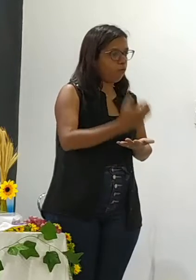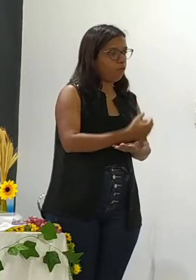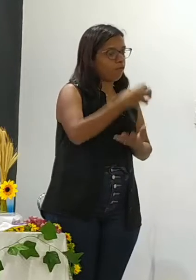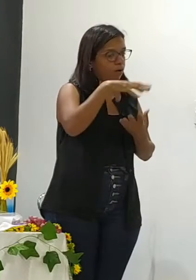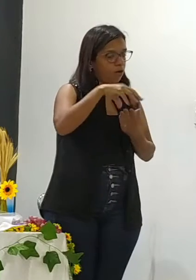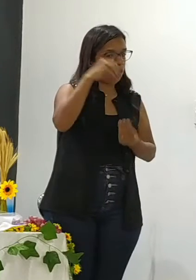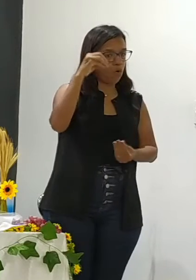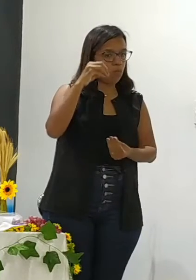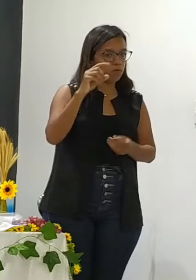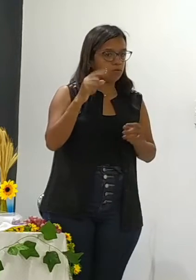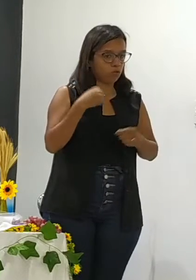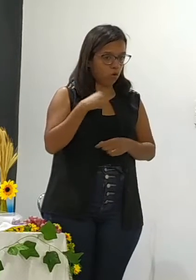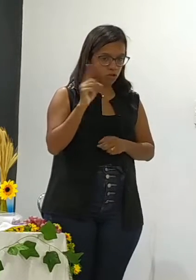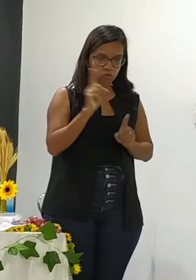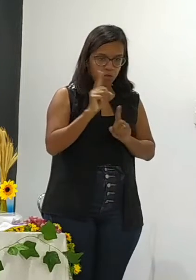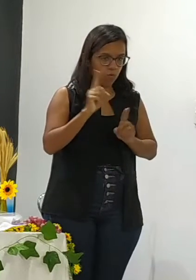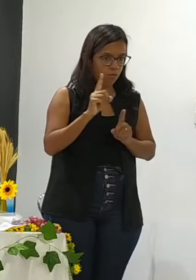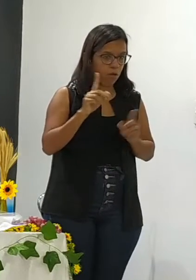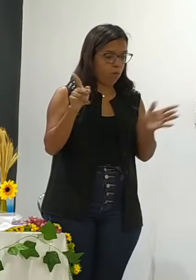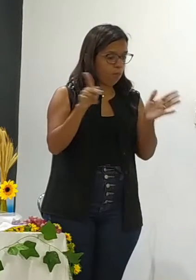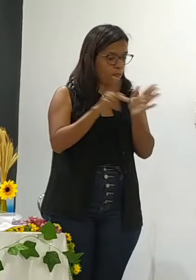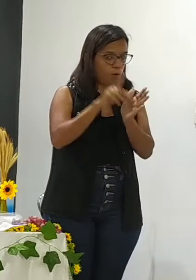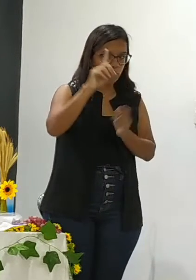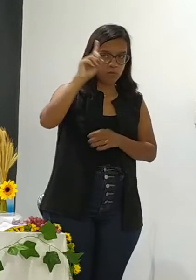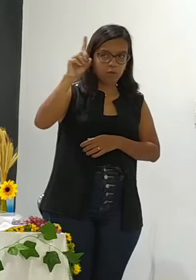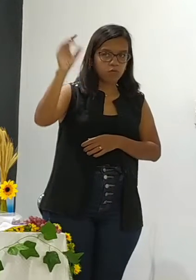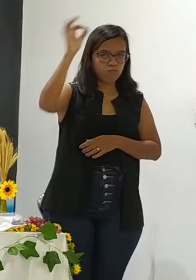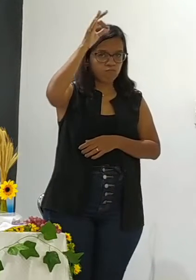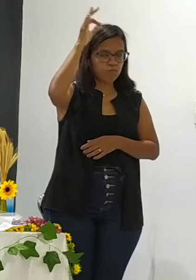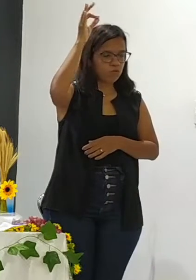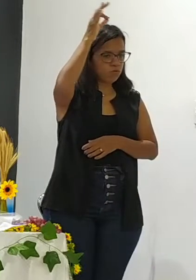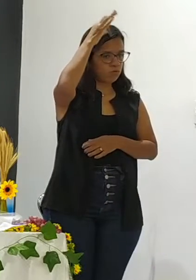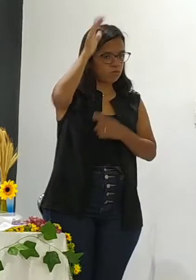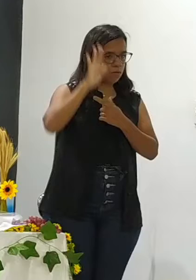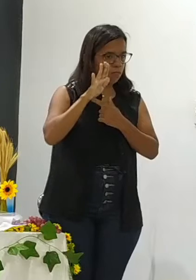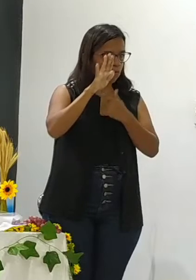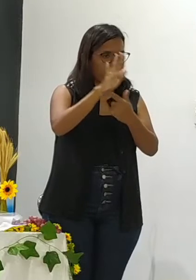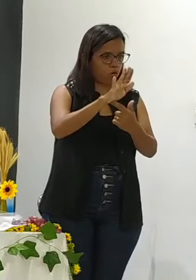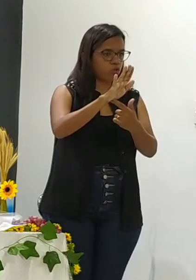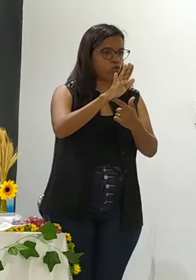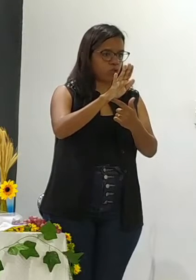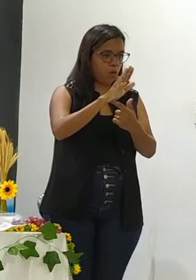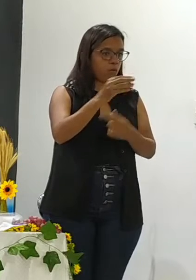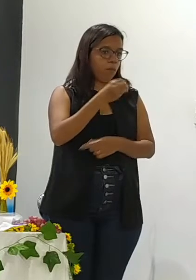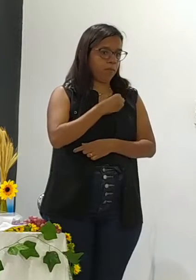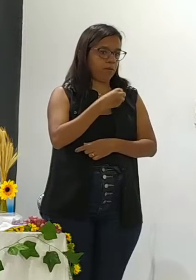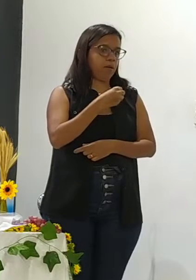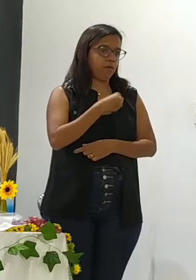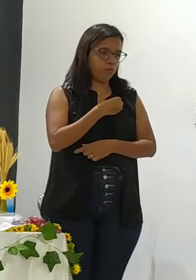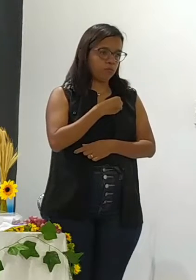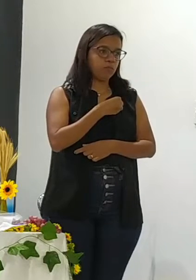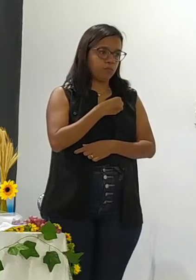não somos nós, é Deus. É o Espírito Santo que convence o homem do seu pecado.